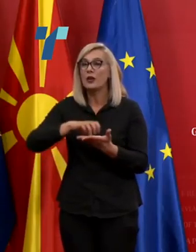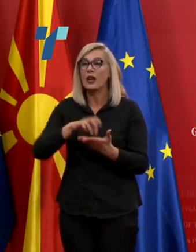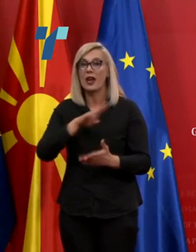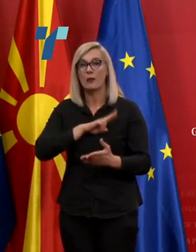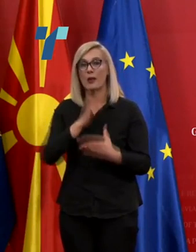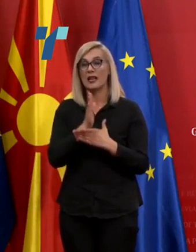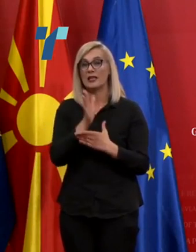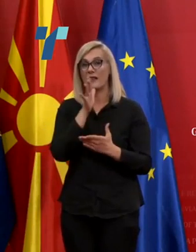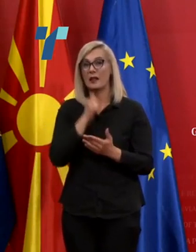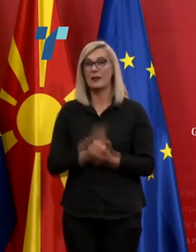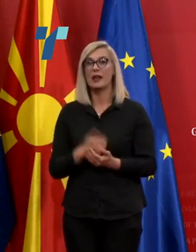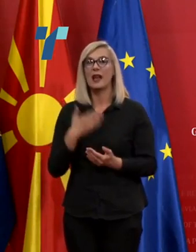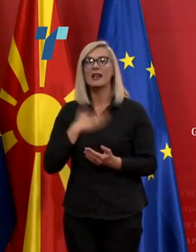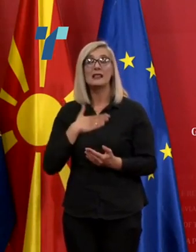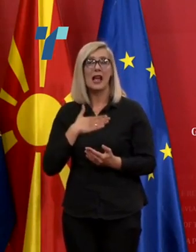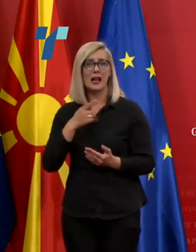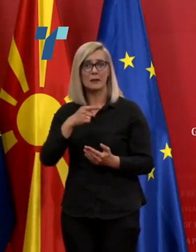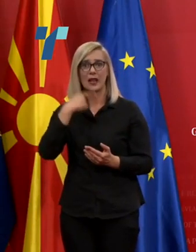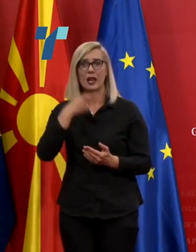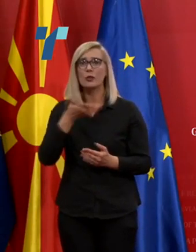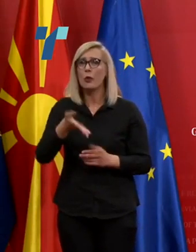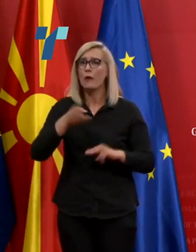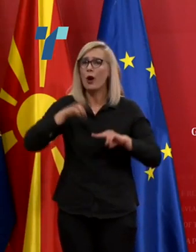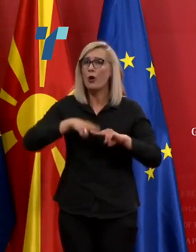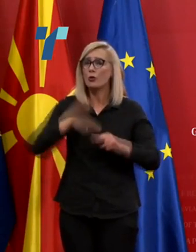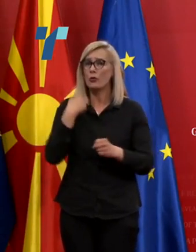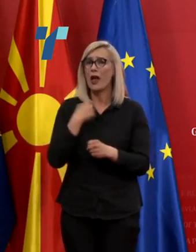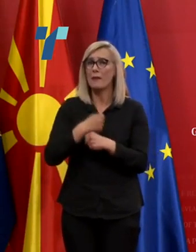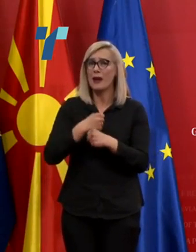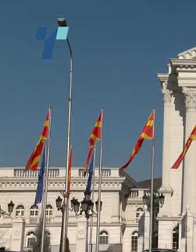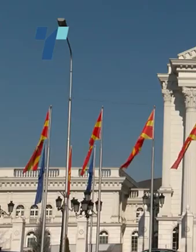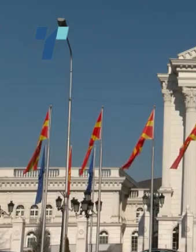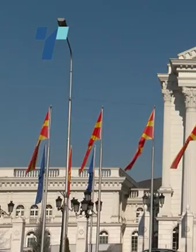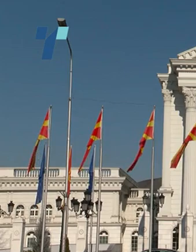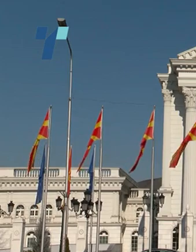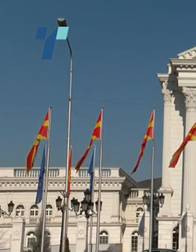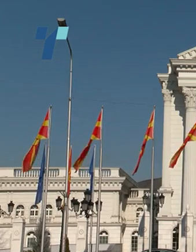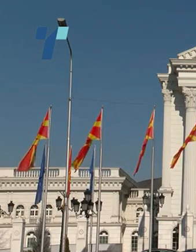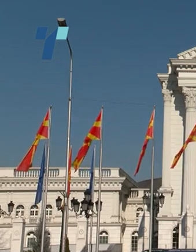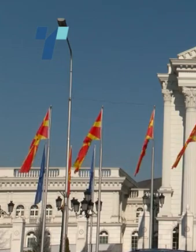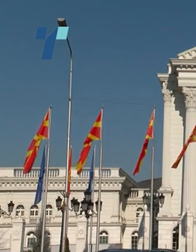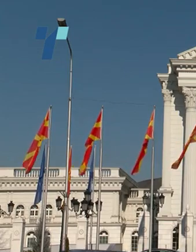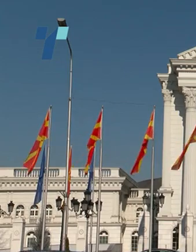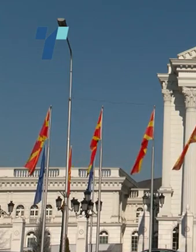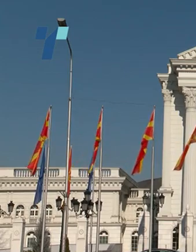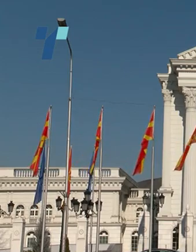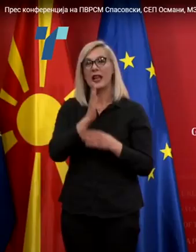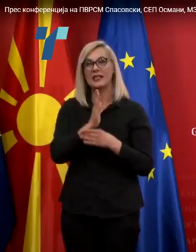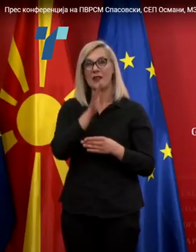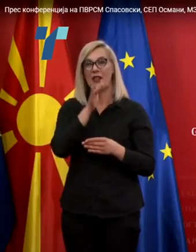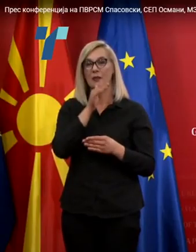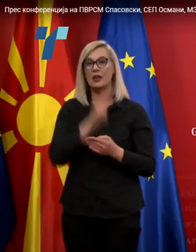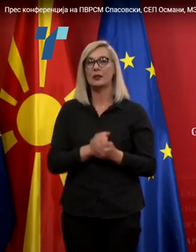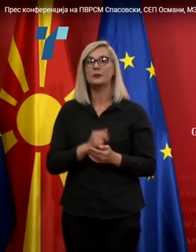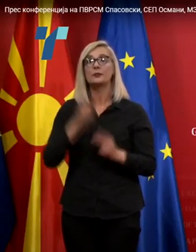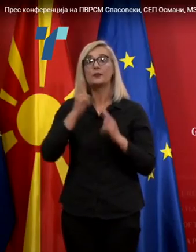заболени во петте града, поради што Комисијата за заразни болести предложи, а владата усвои укинување и на други рестриктивни мерки.